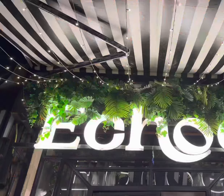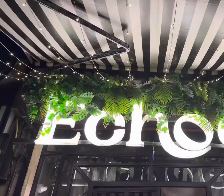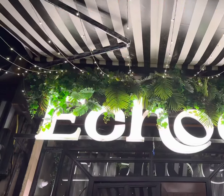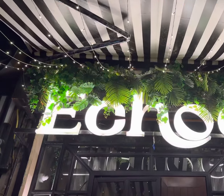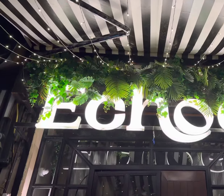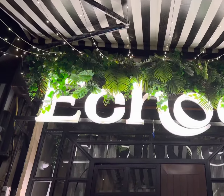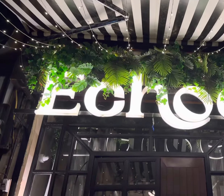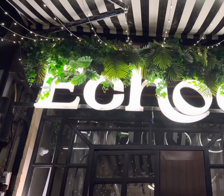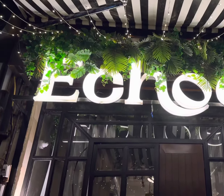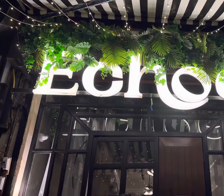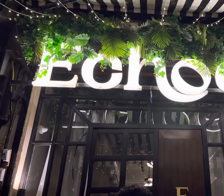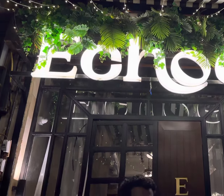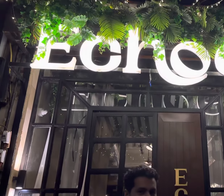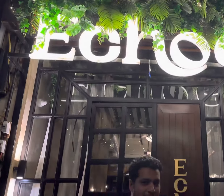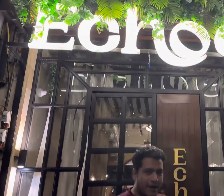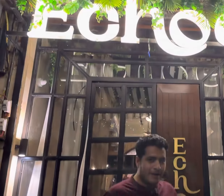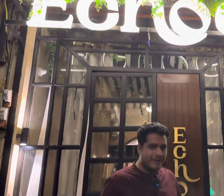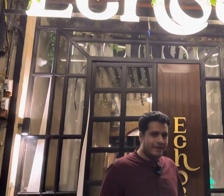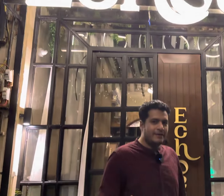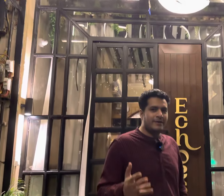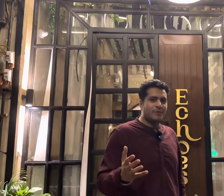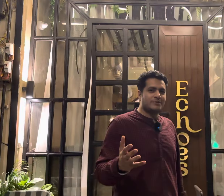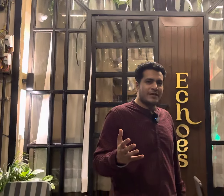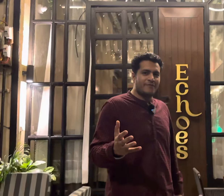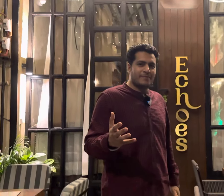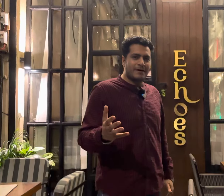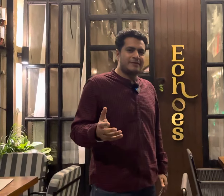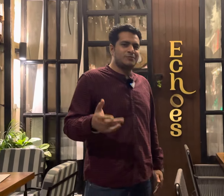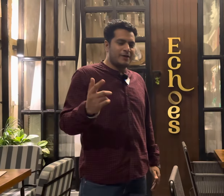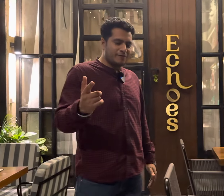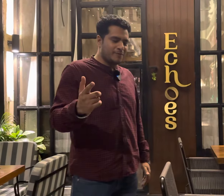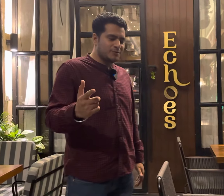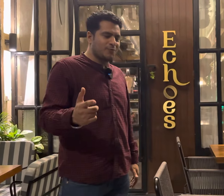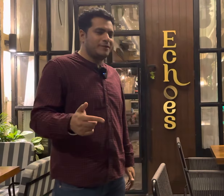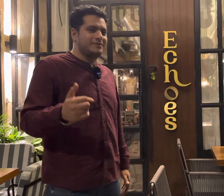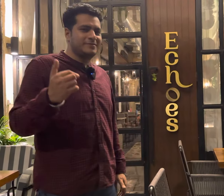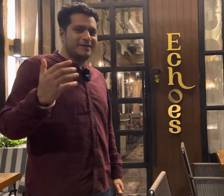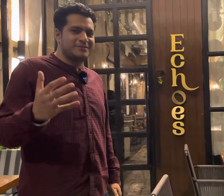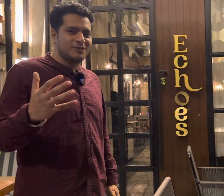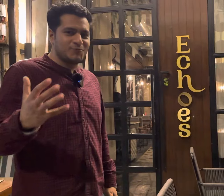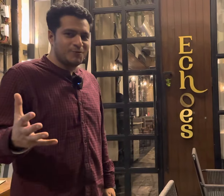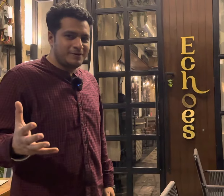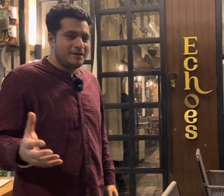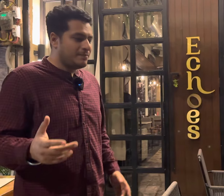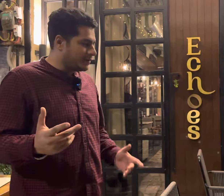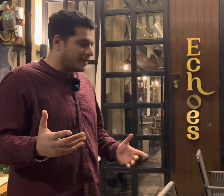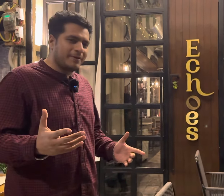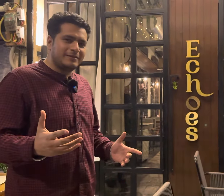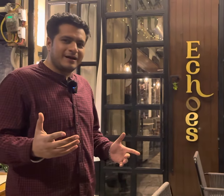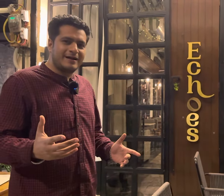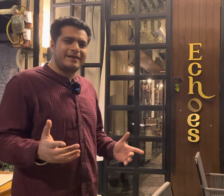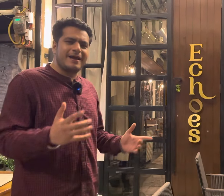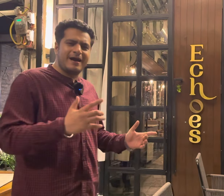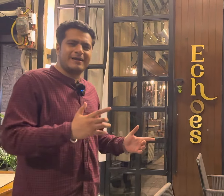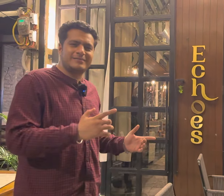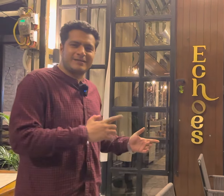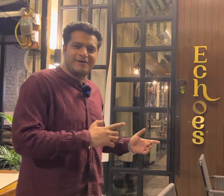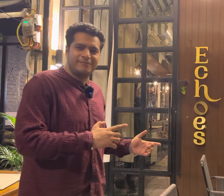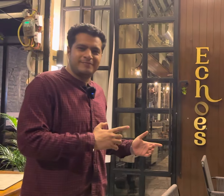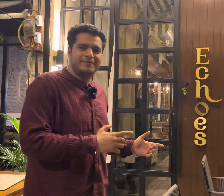आज हम आए हैं इकोस कैफे एंड बार. इकोस कैफे एंड बार इज वेरी फेमस फॉर इट्स डिलीशियस फूड. बट मेन बात यह है कि यहाँ का स्टाफ